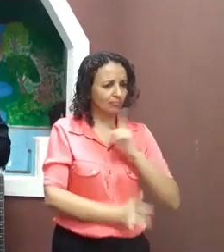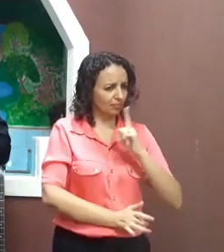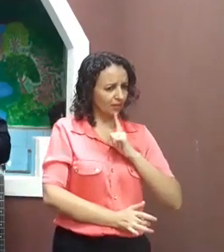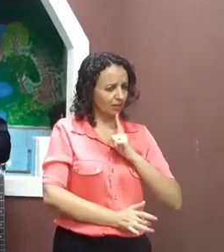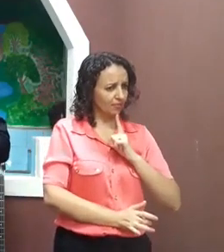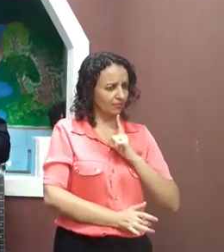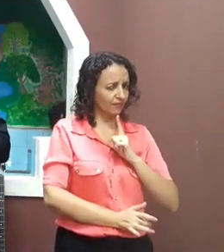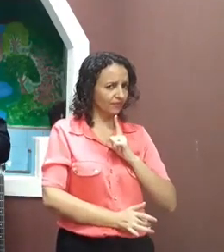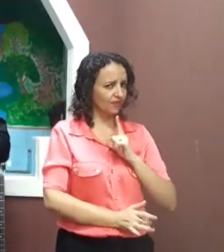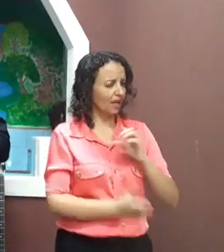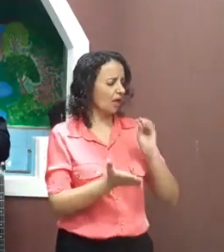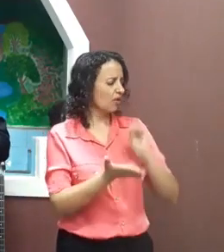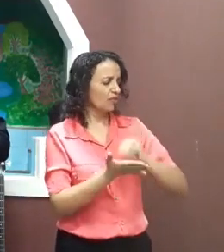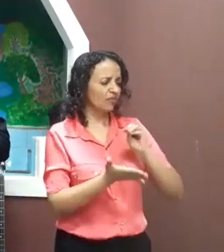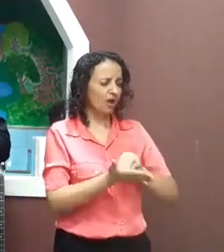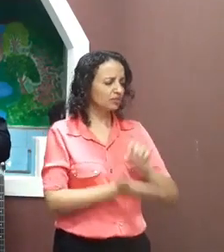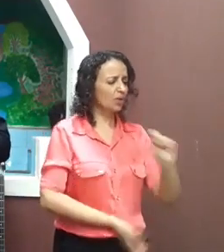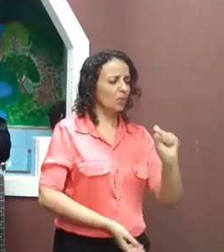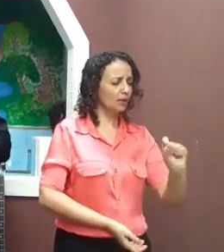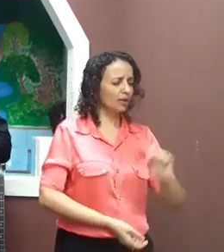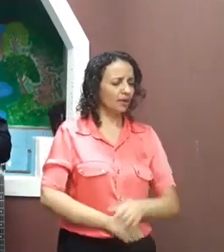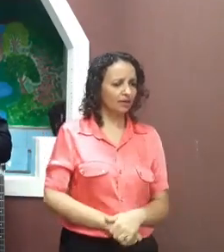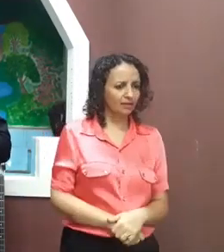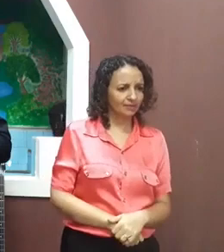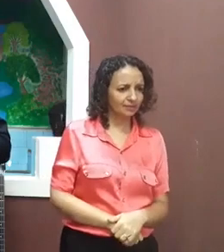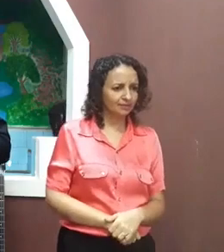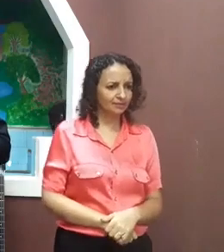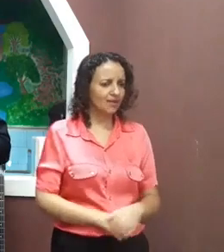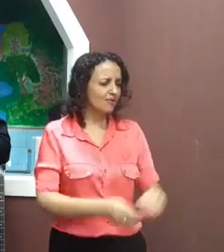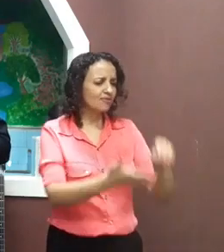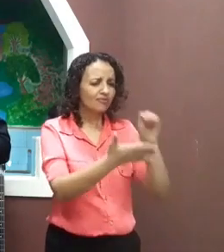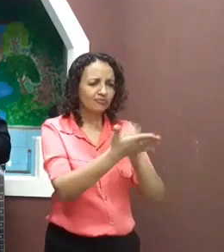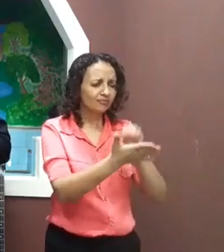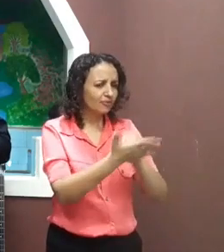você não tomar a decisão